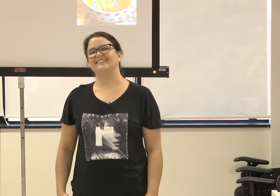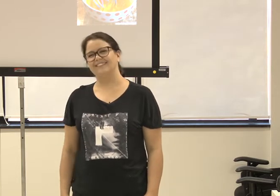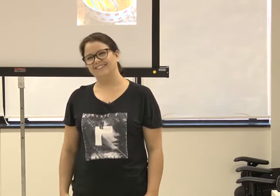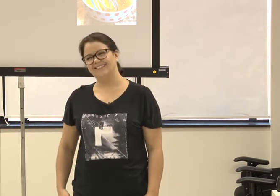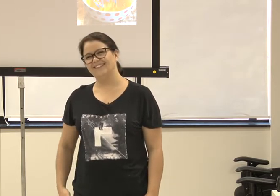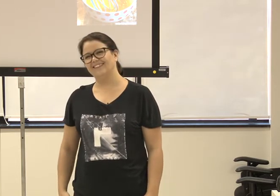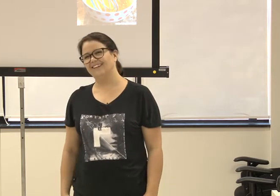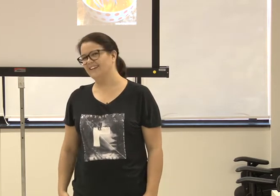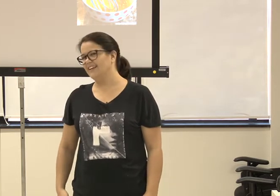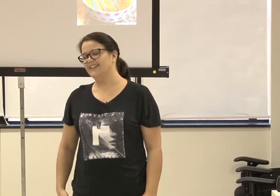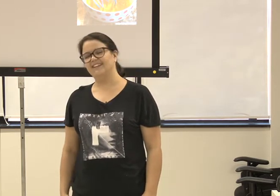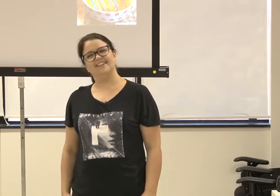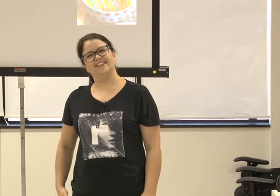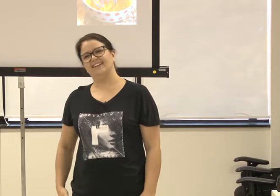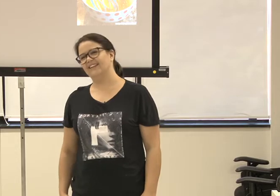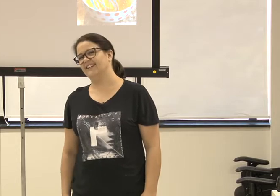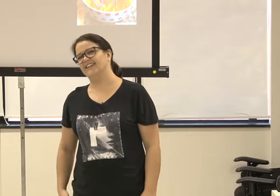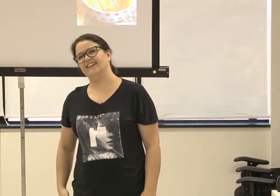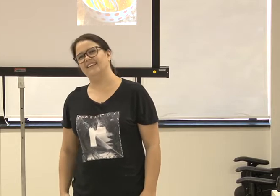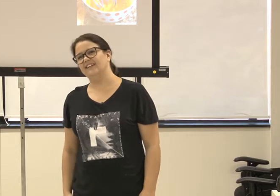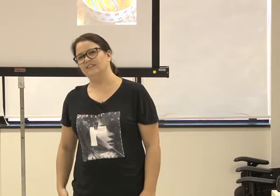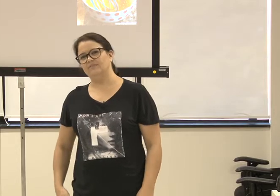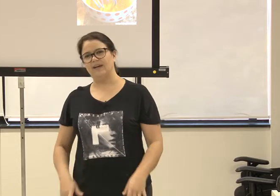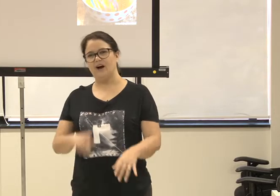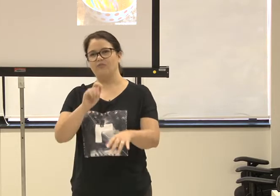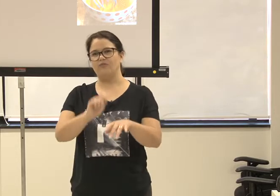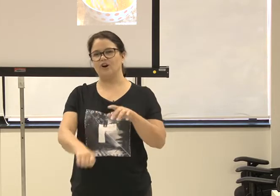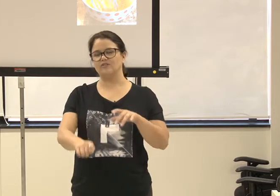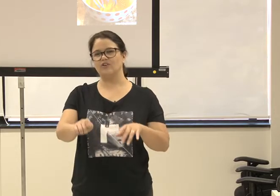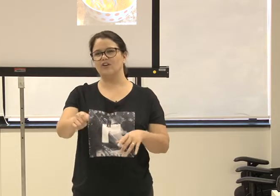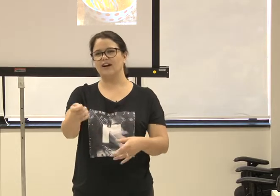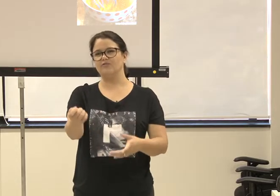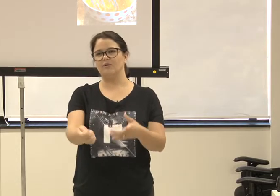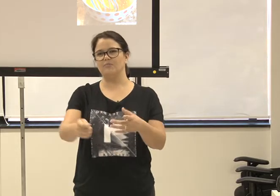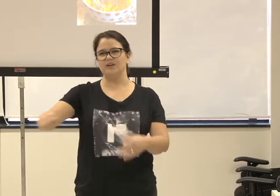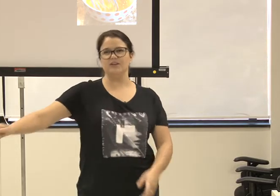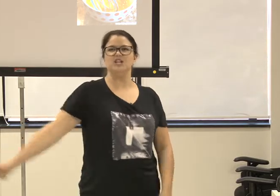sabia o que era fósforo. Não, esses burros. Pegar o fósforo, colocar no bombril e...